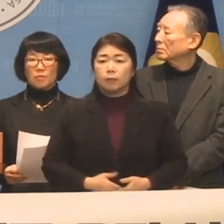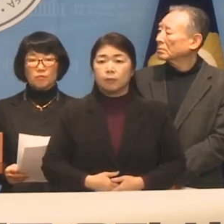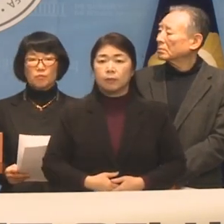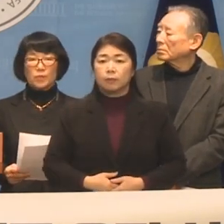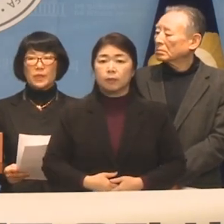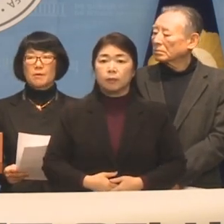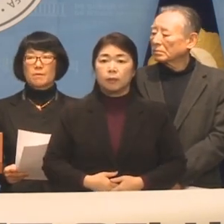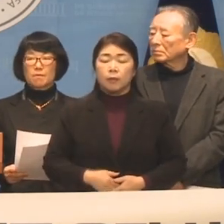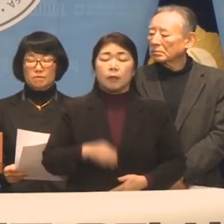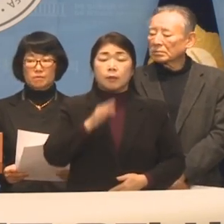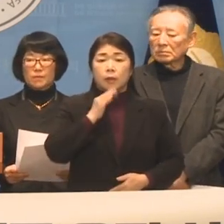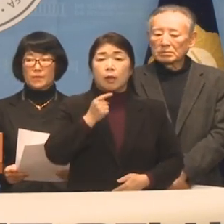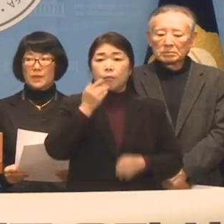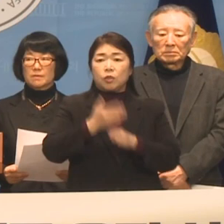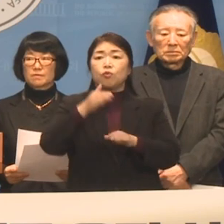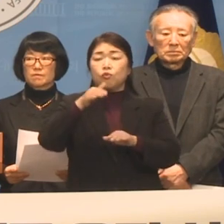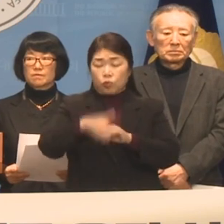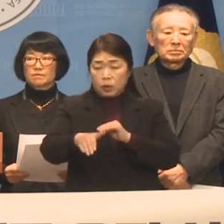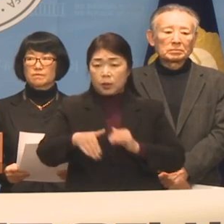민주주의와